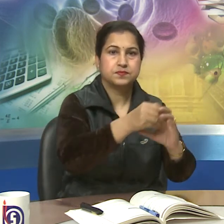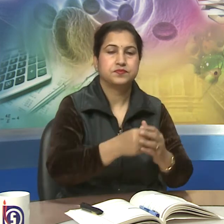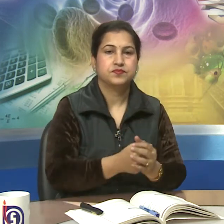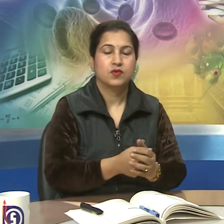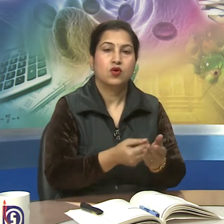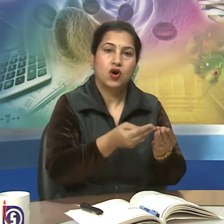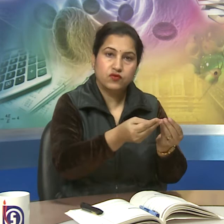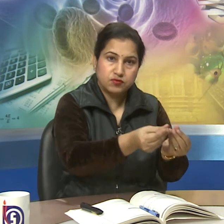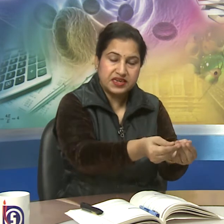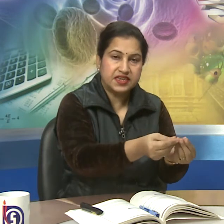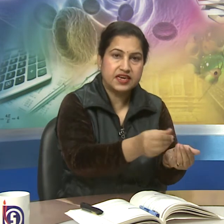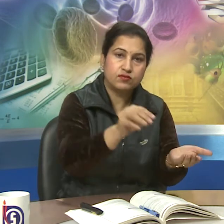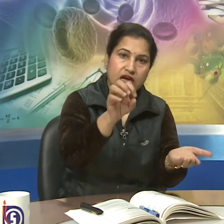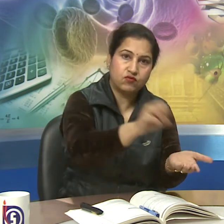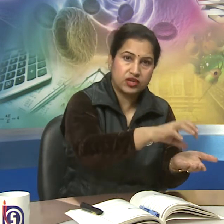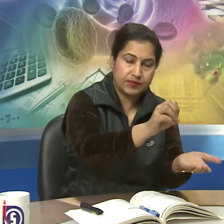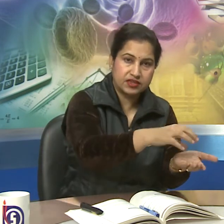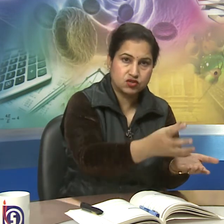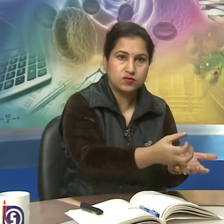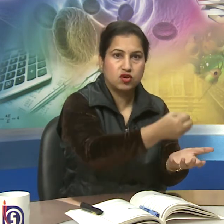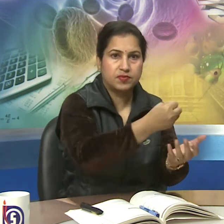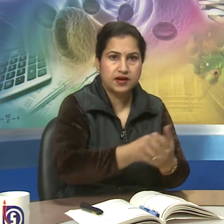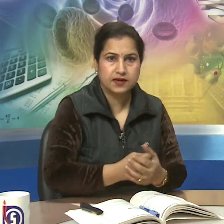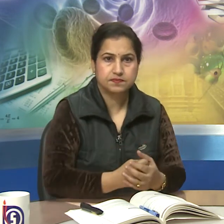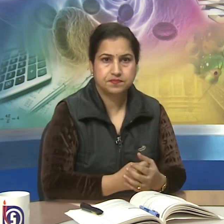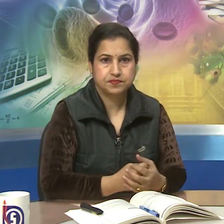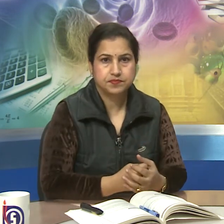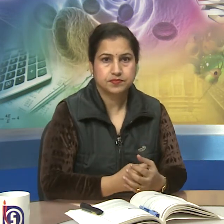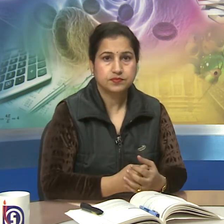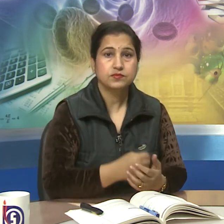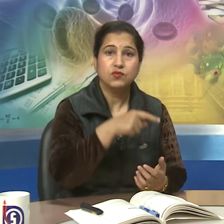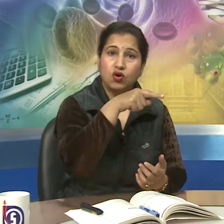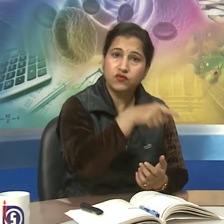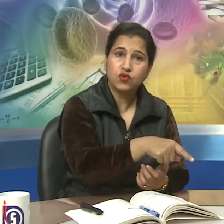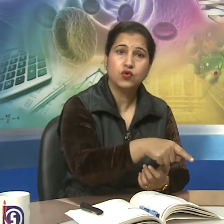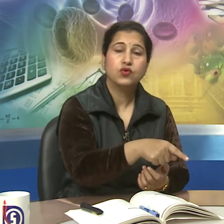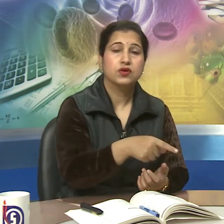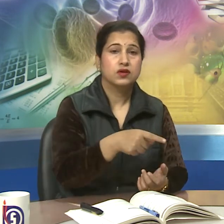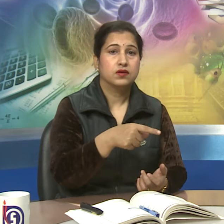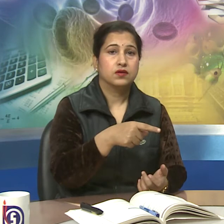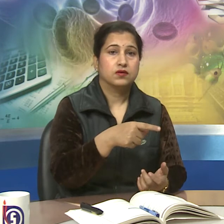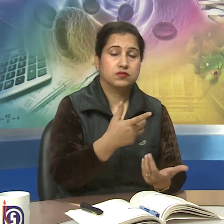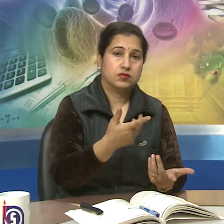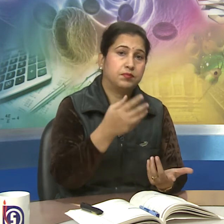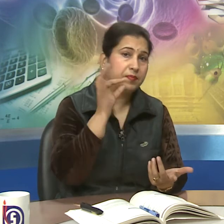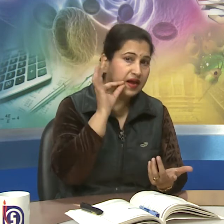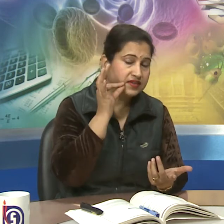और वह मिट्टी है वह आफ केमिकल्स का जॉब कर ले ले है और वह एक प्लांट